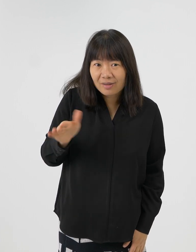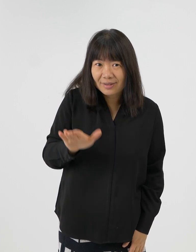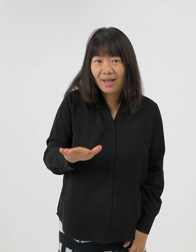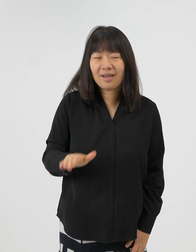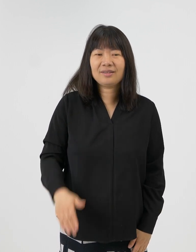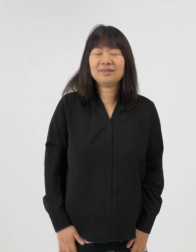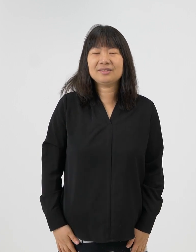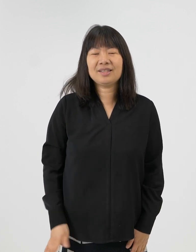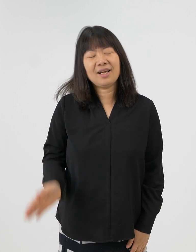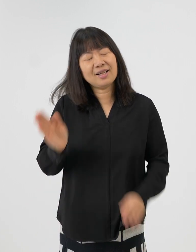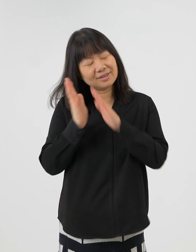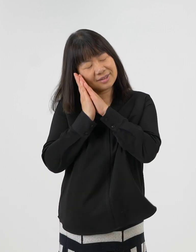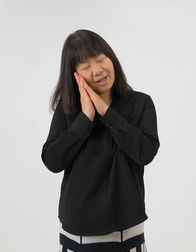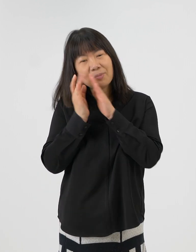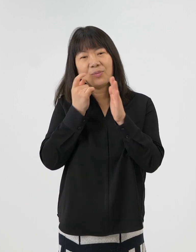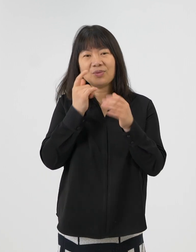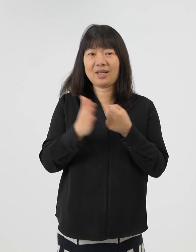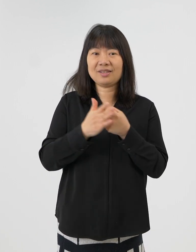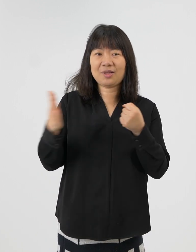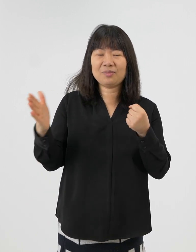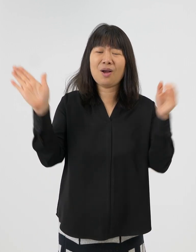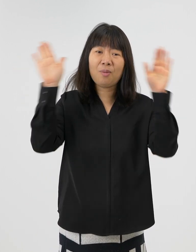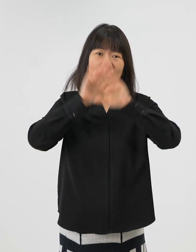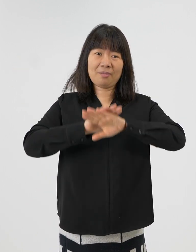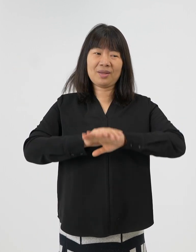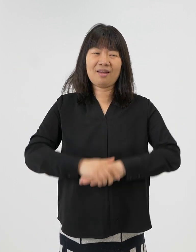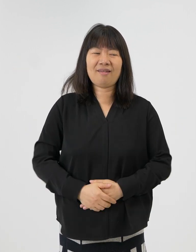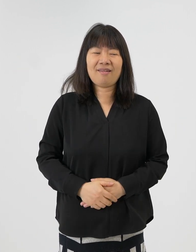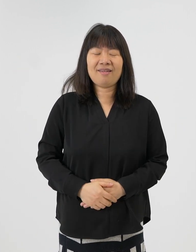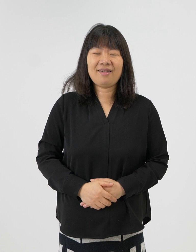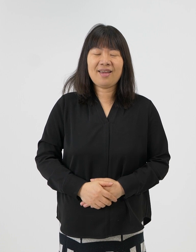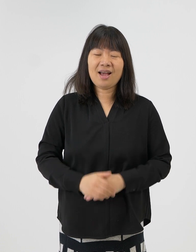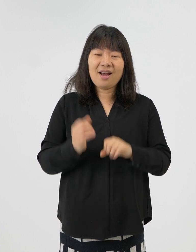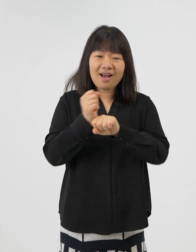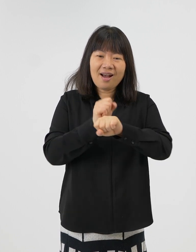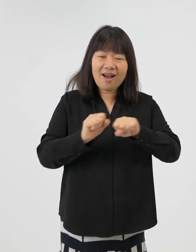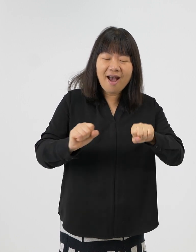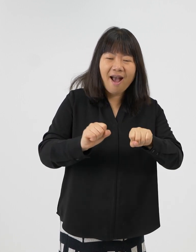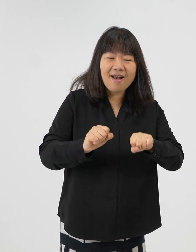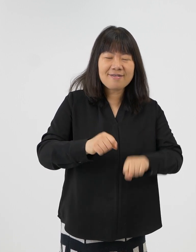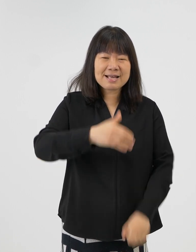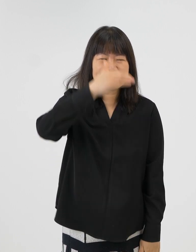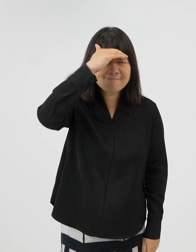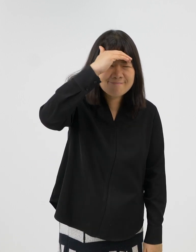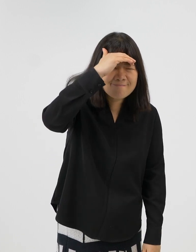그런데 잠을 못 이루니까 밤에 들녘을 헤매어 먹잇감을 찾아서